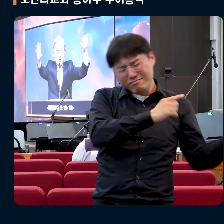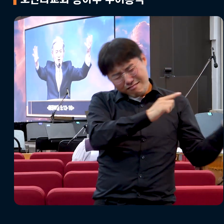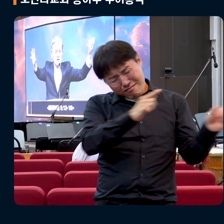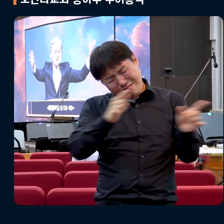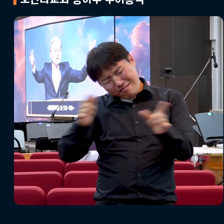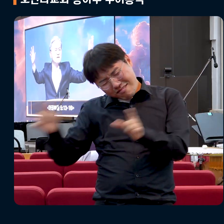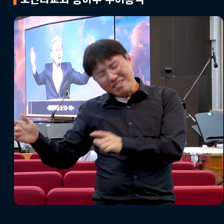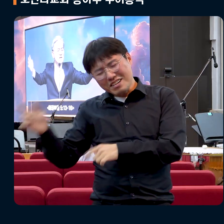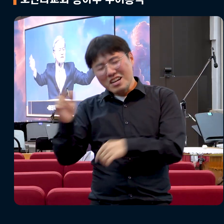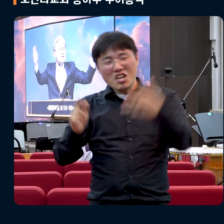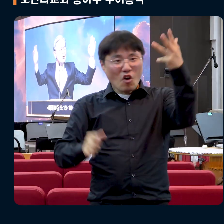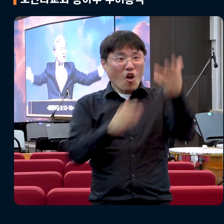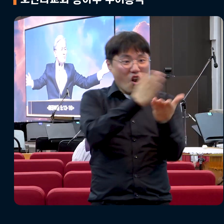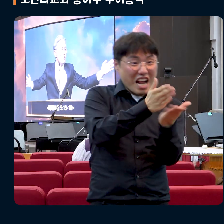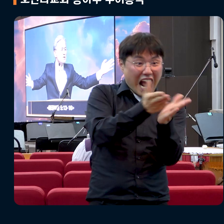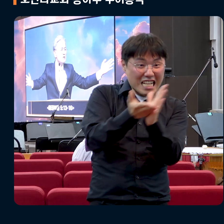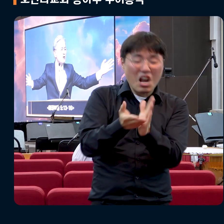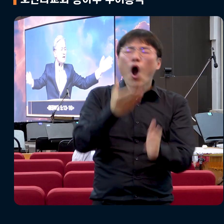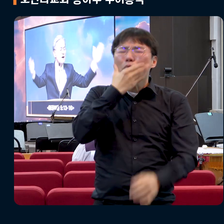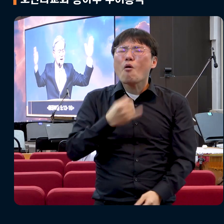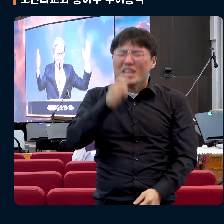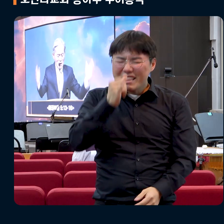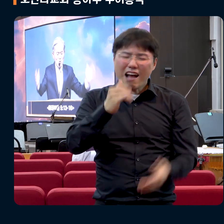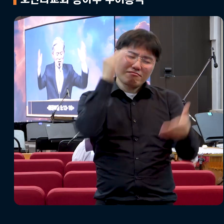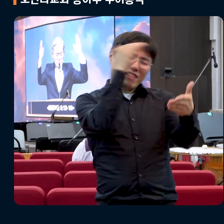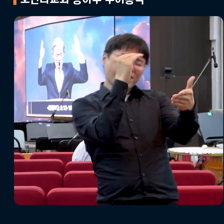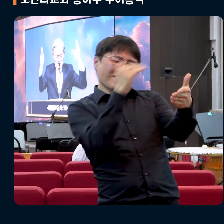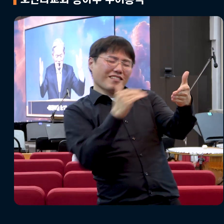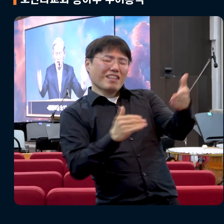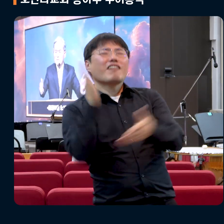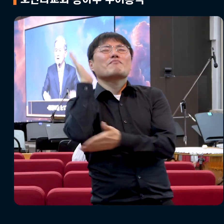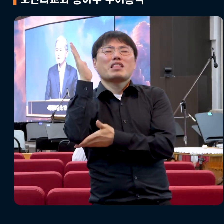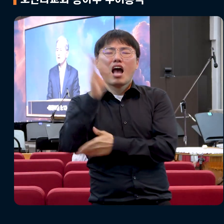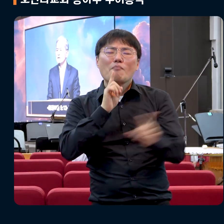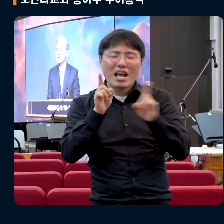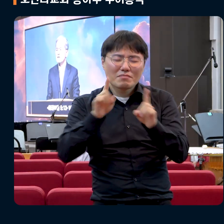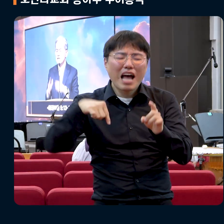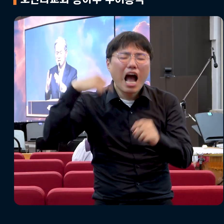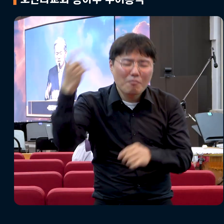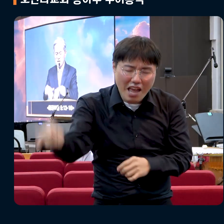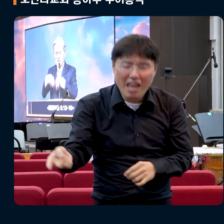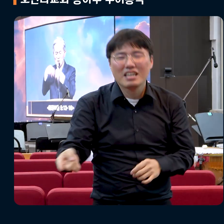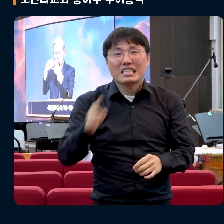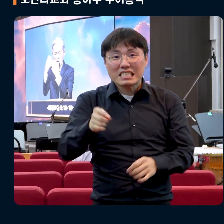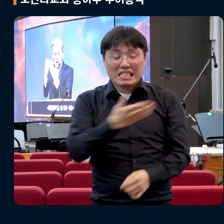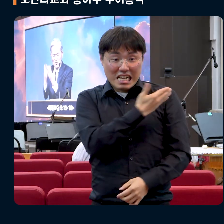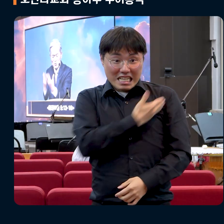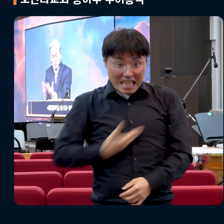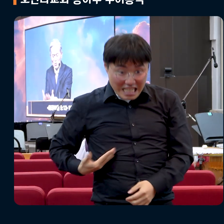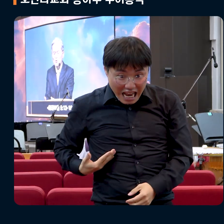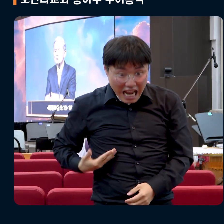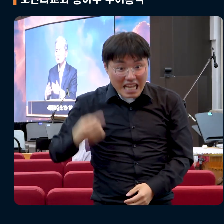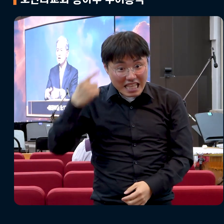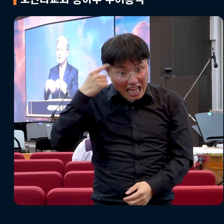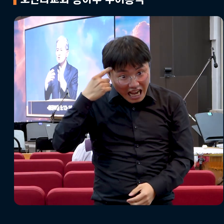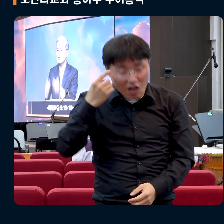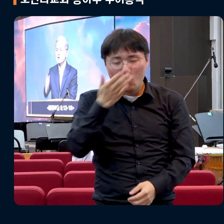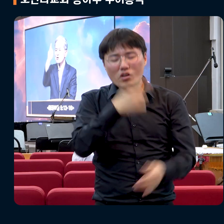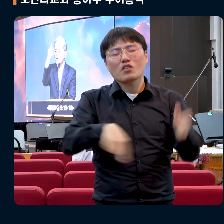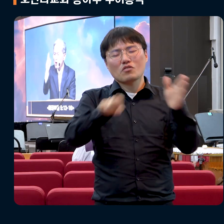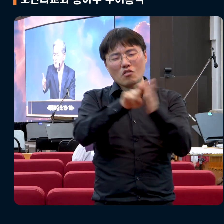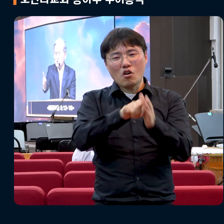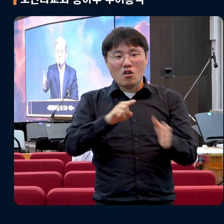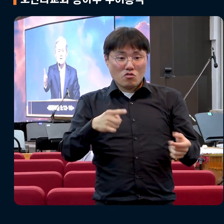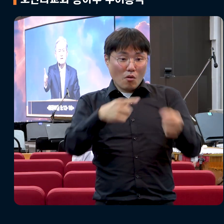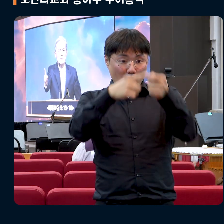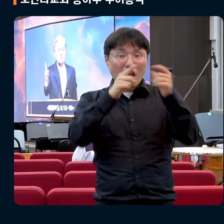쫙 8가지 제자는 이렇게 복이 있는 거다라고 말씀하신 다음에 그 제자로 살아갈 수 있도록 우리에게